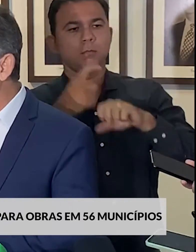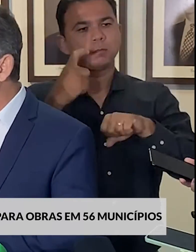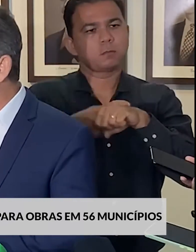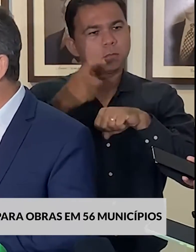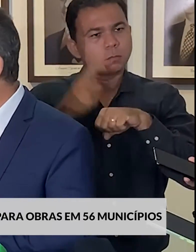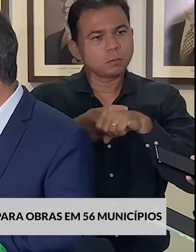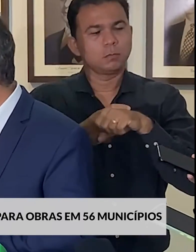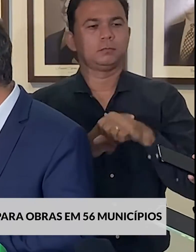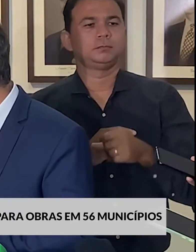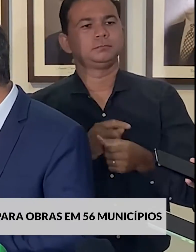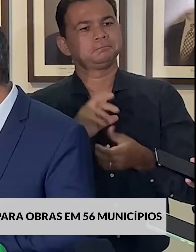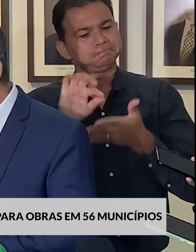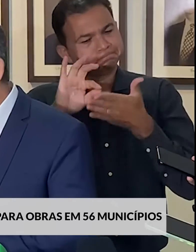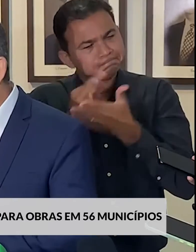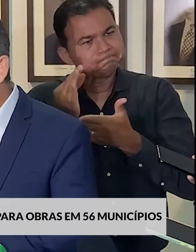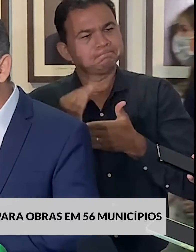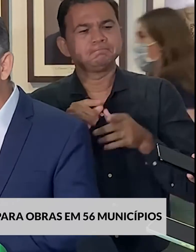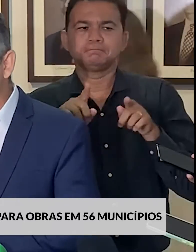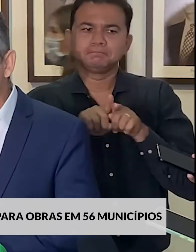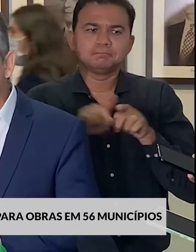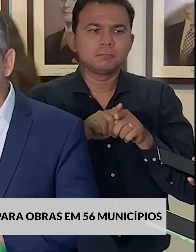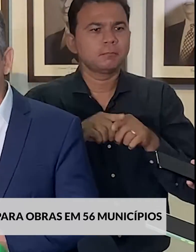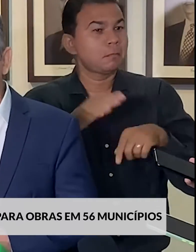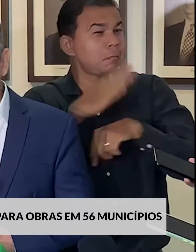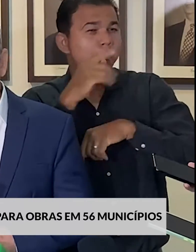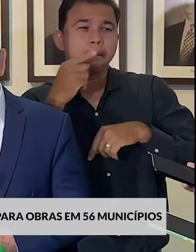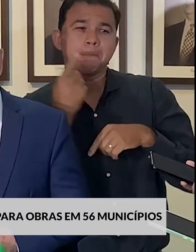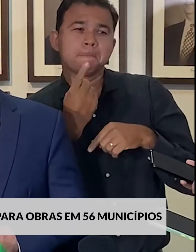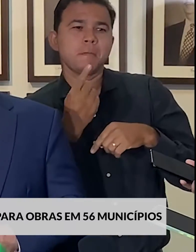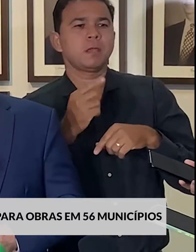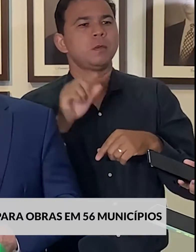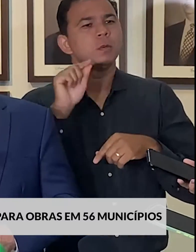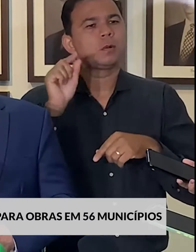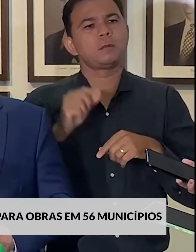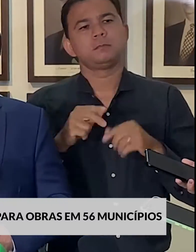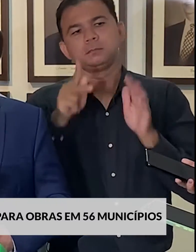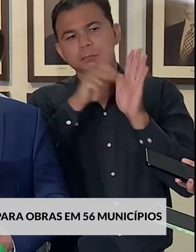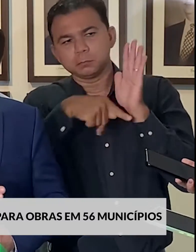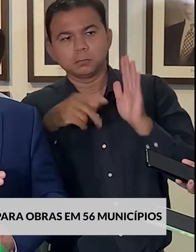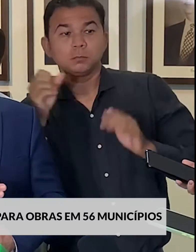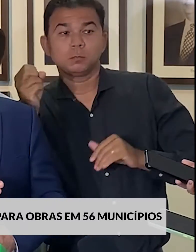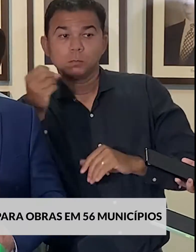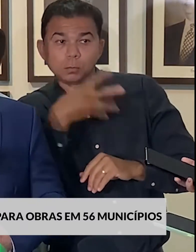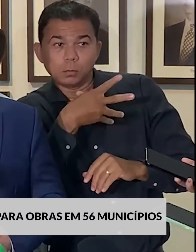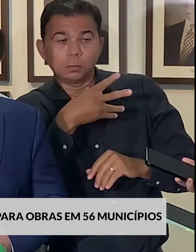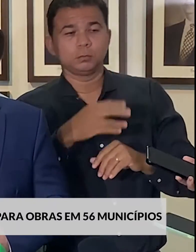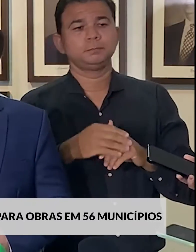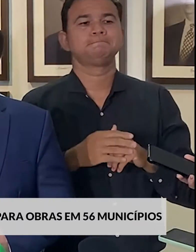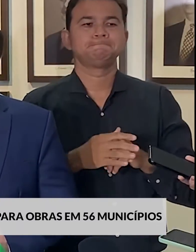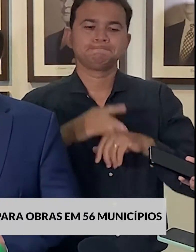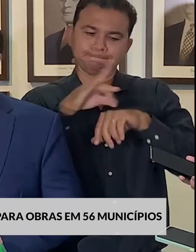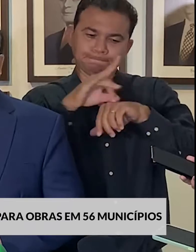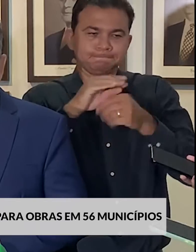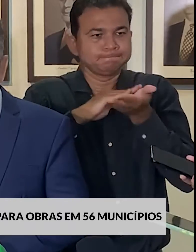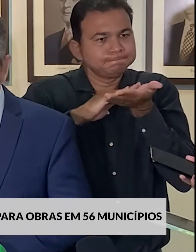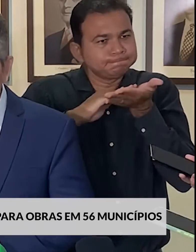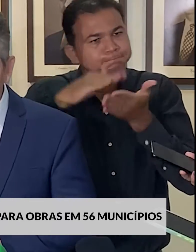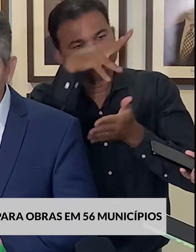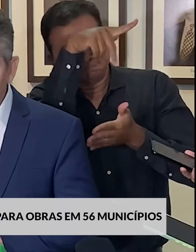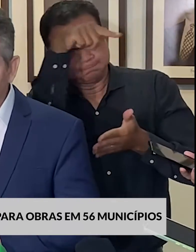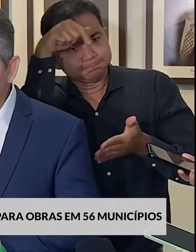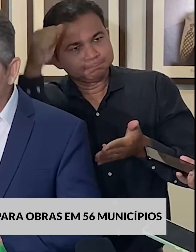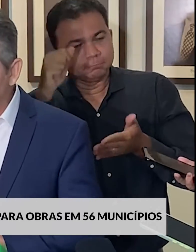nós temos a contratação de mais de 1.000 quilômetros de projetos novos para serem asfaltados em Mato